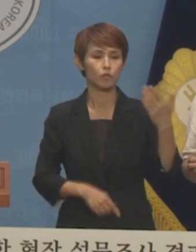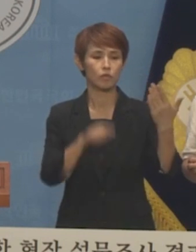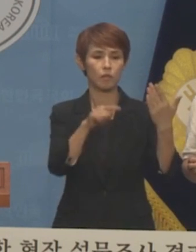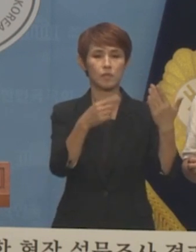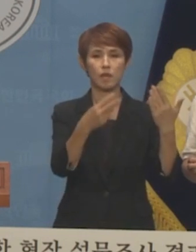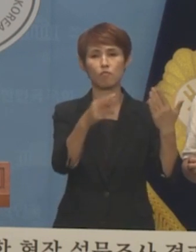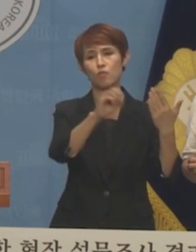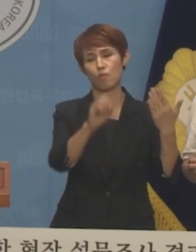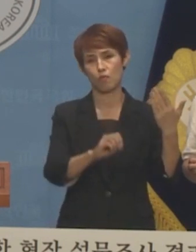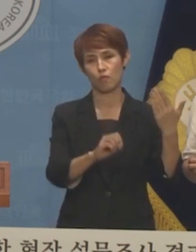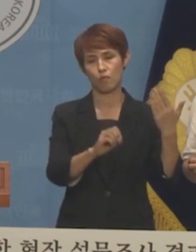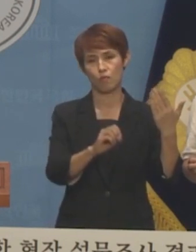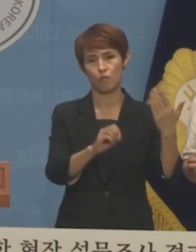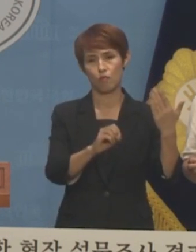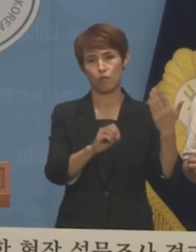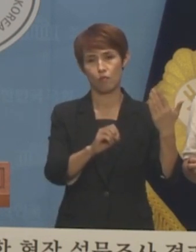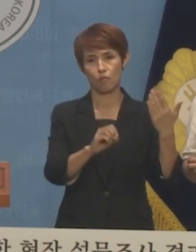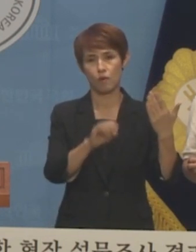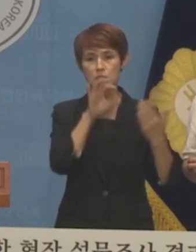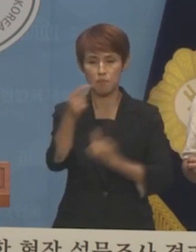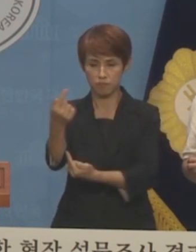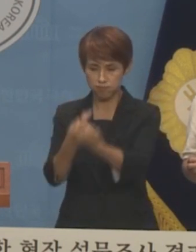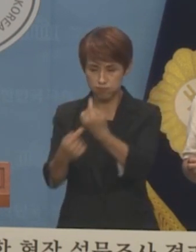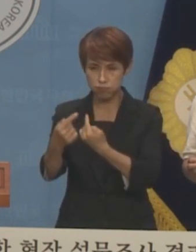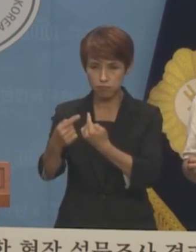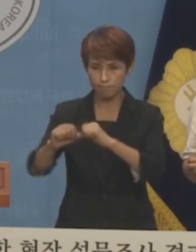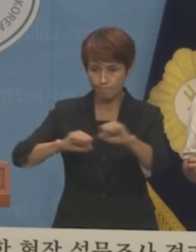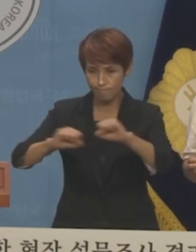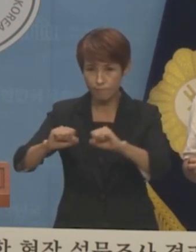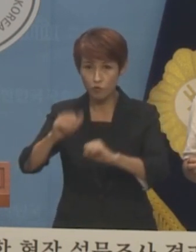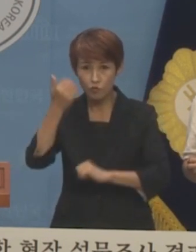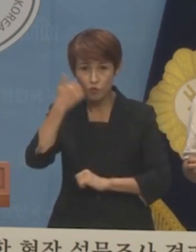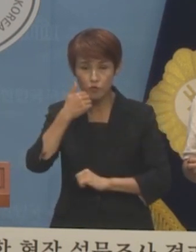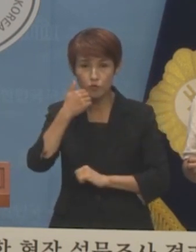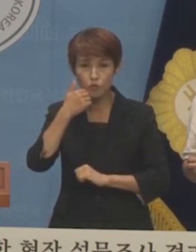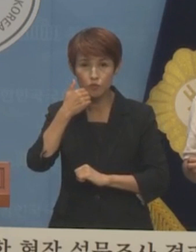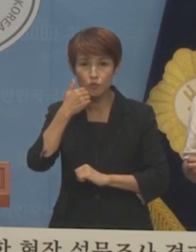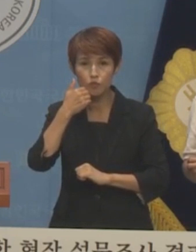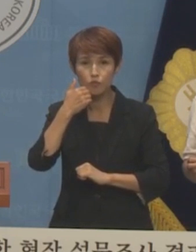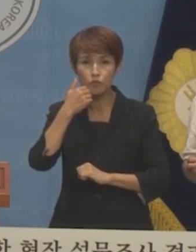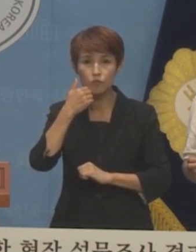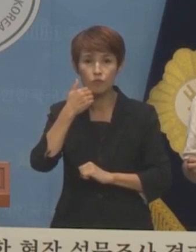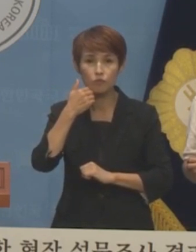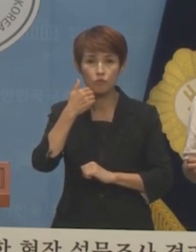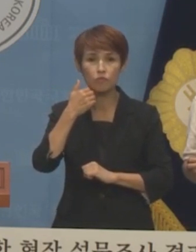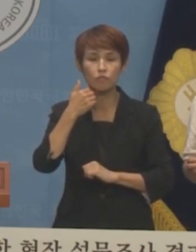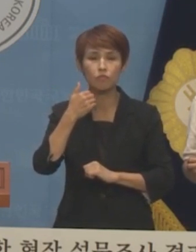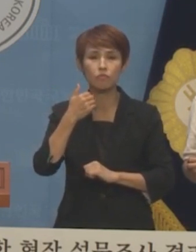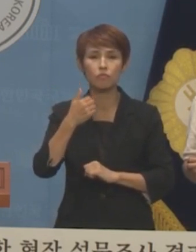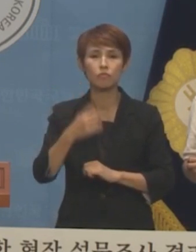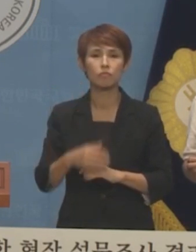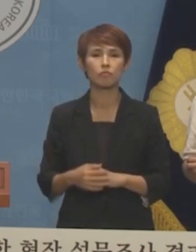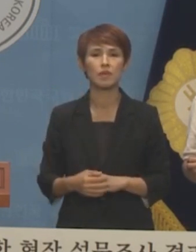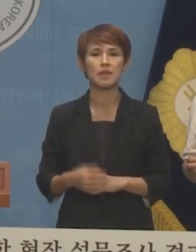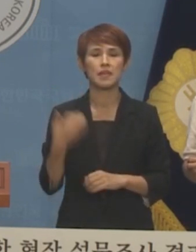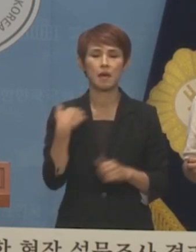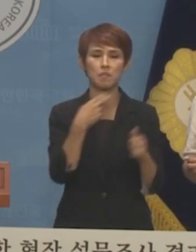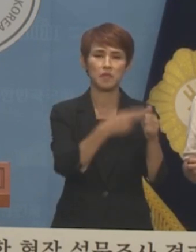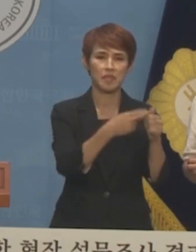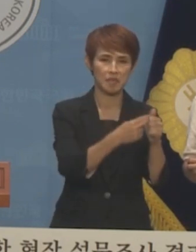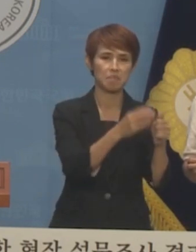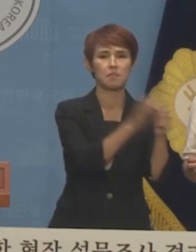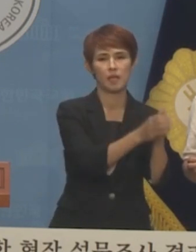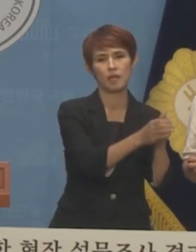29.3%에 그칩니다. 반면 민원 처리의 주체는 응답자의 51.1%가 담임 또는